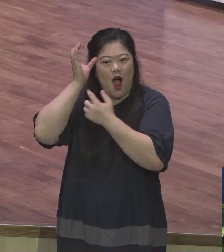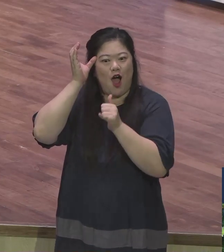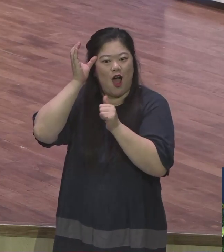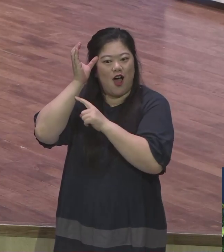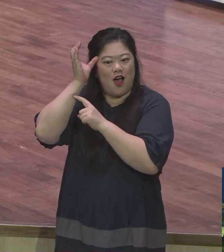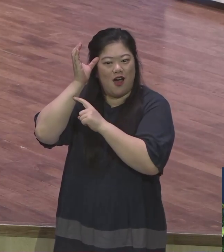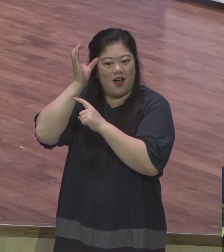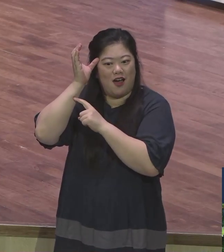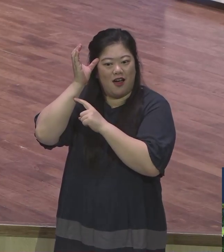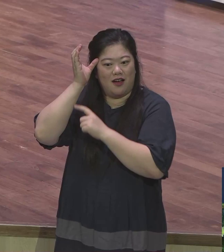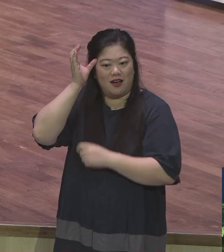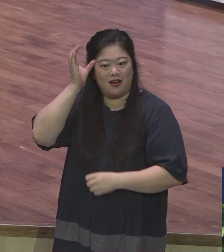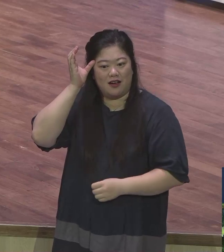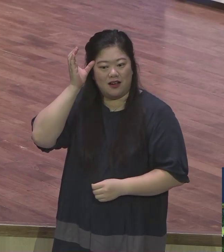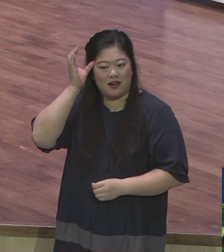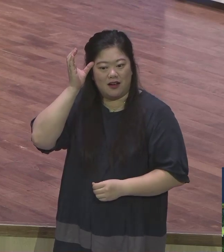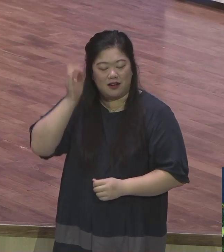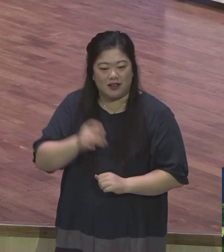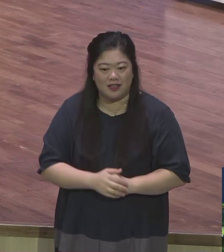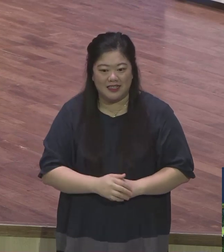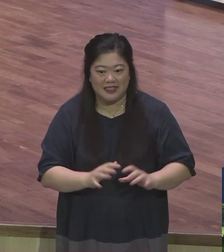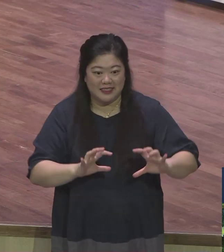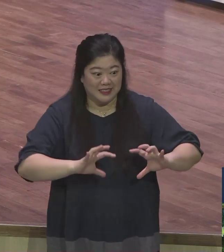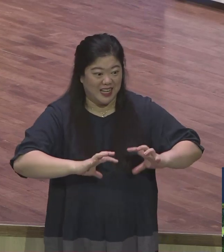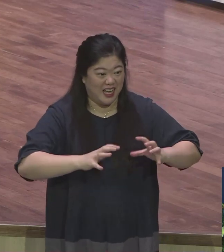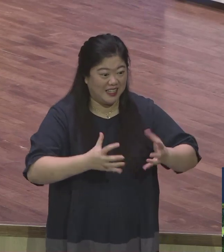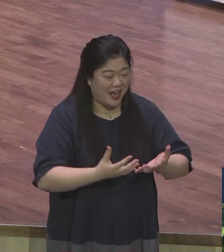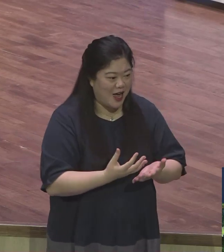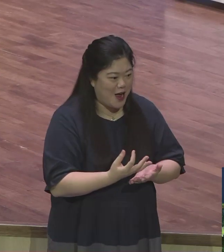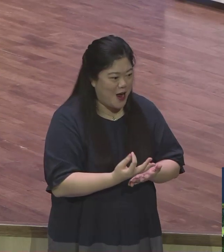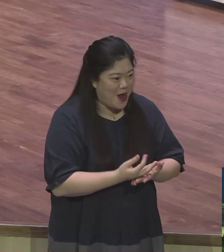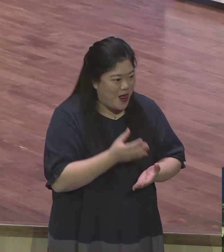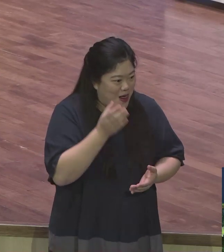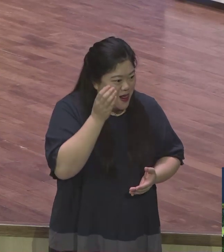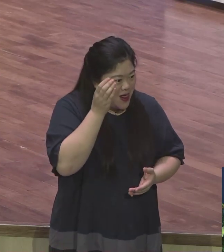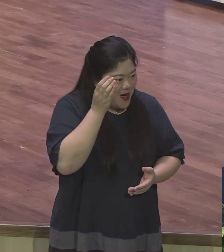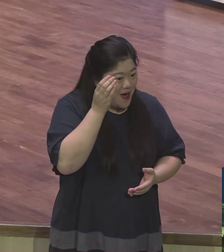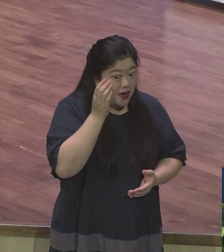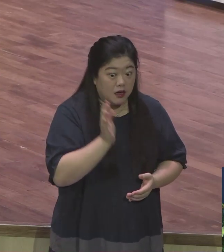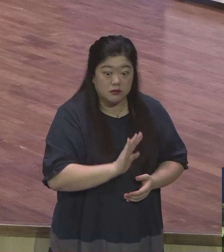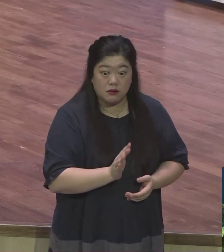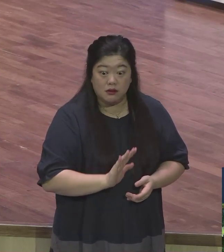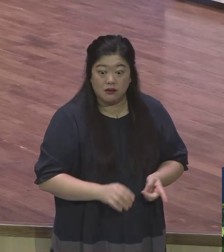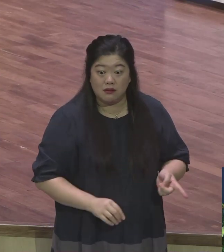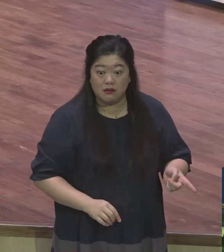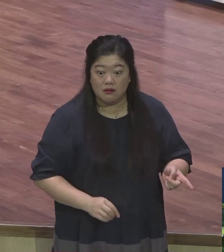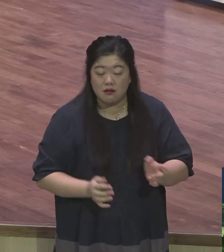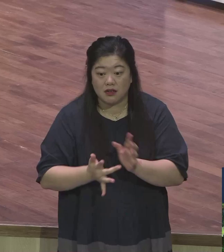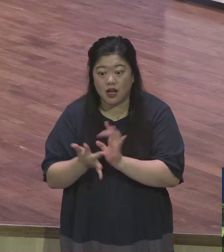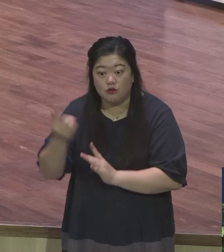생명력이 있어요. 무슨 세상적인 이런 허접한 이런 관심 전혀 없었어요.